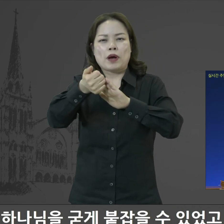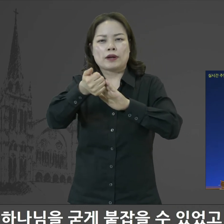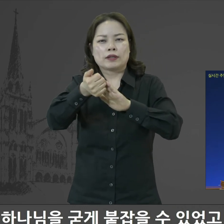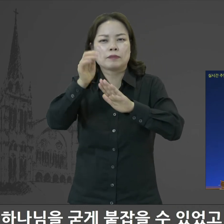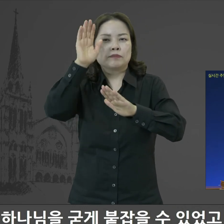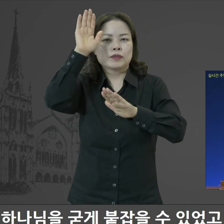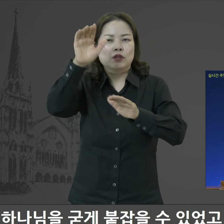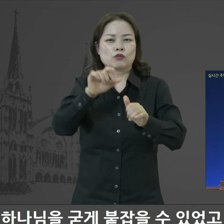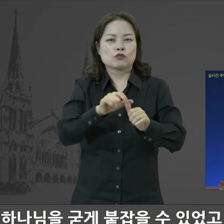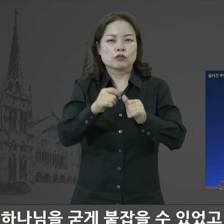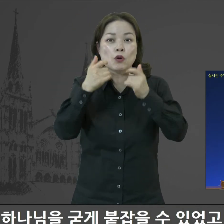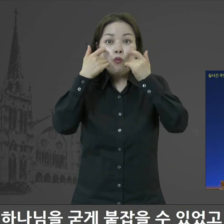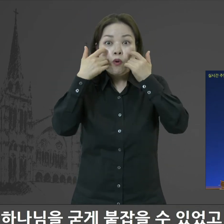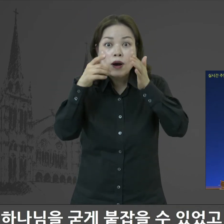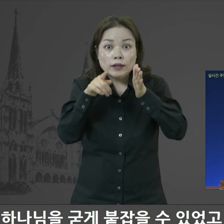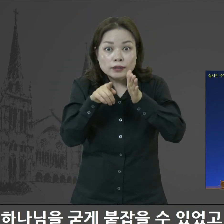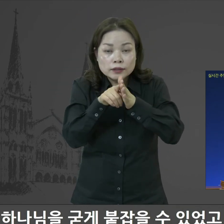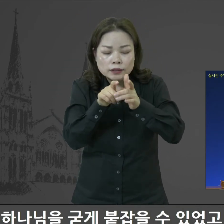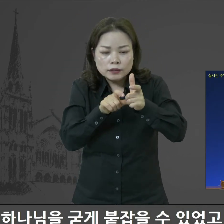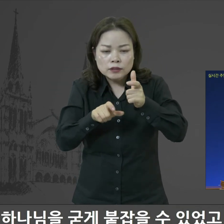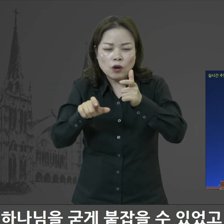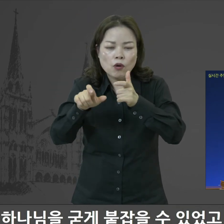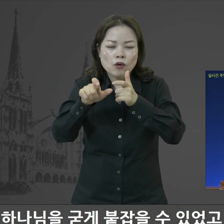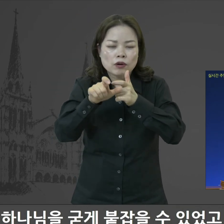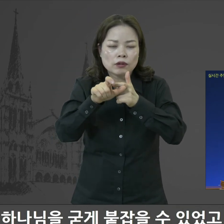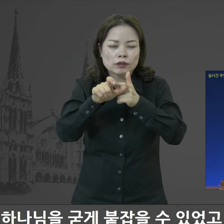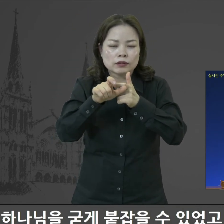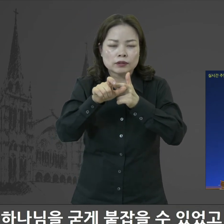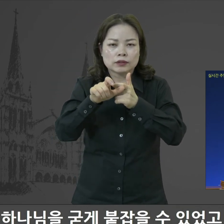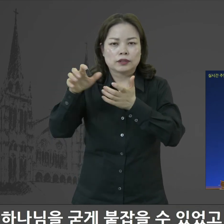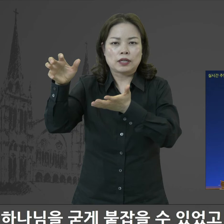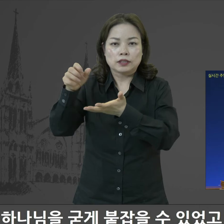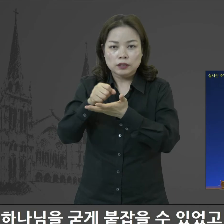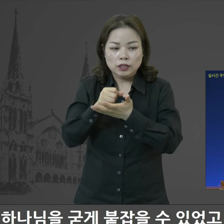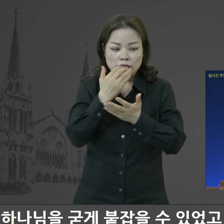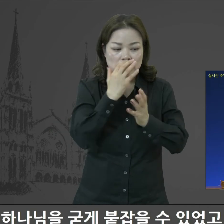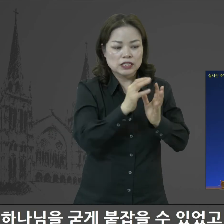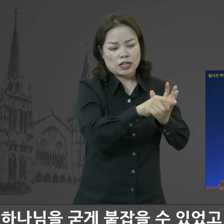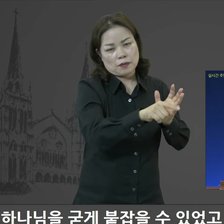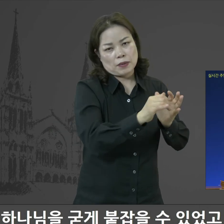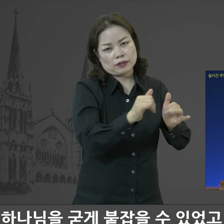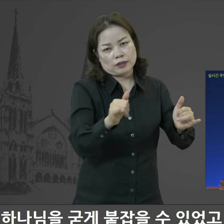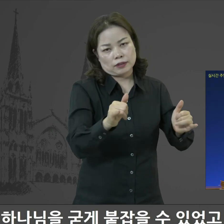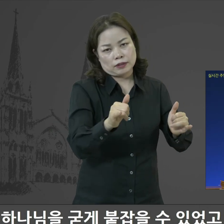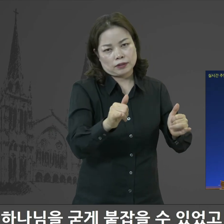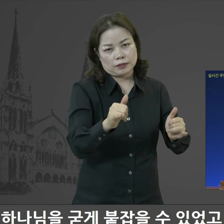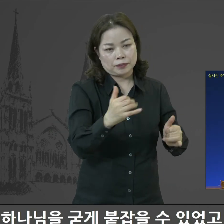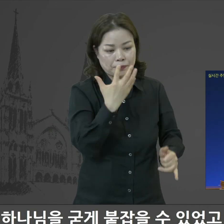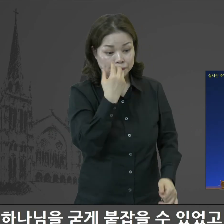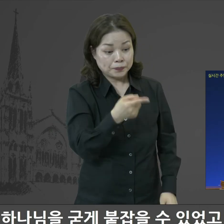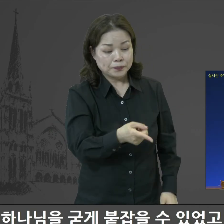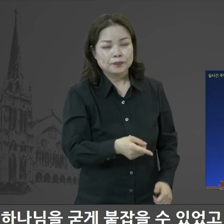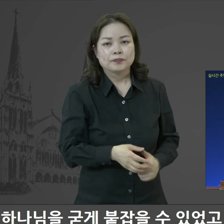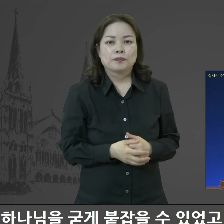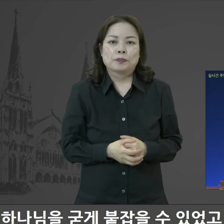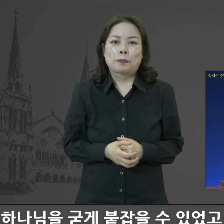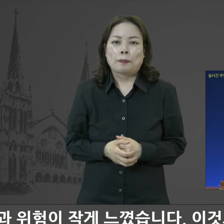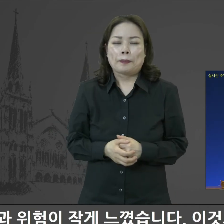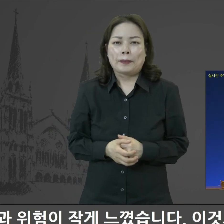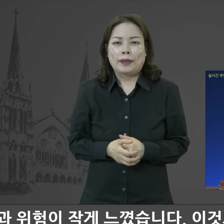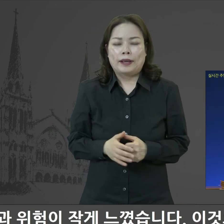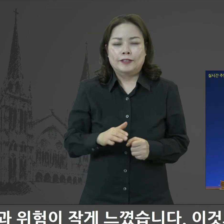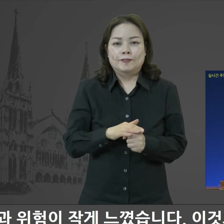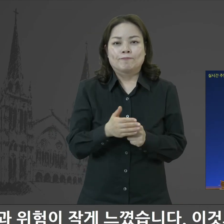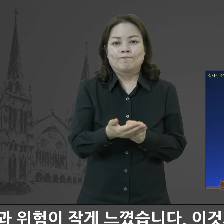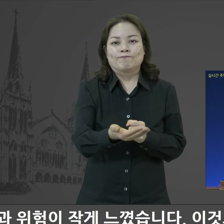미래에 대한 구원의 확신이 더욱더 커졌던 이스라엘 백성들의 모습을 우리는 발견할 수 있다는 것이죠.